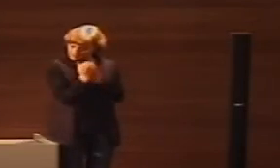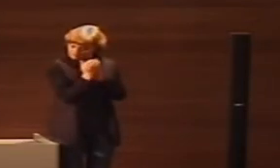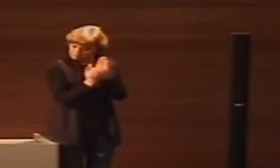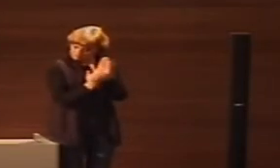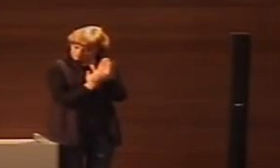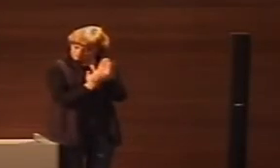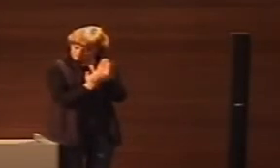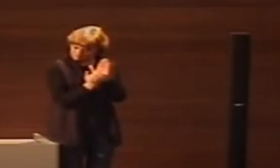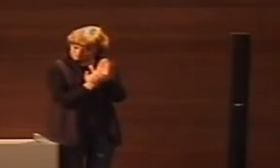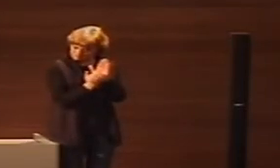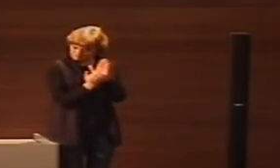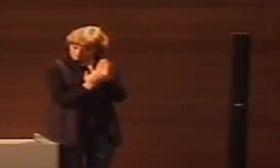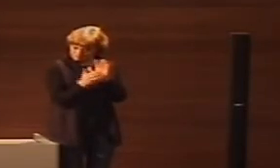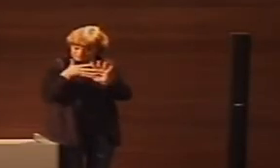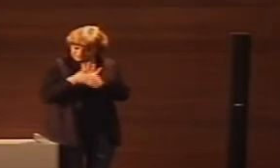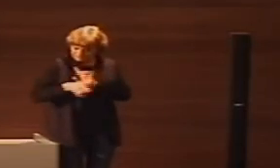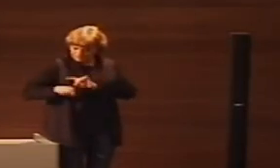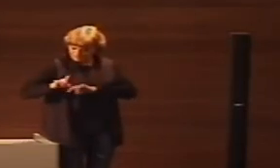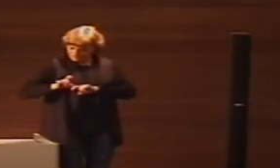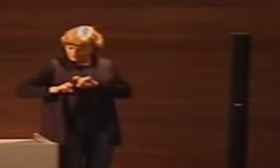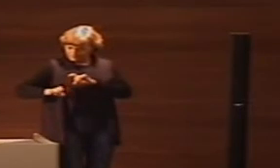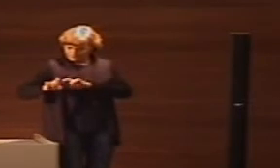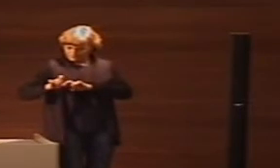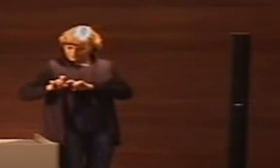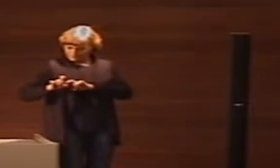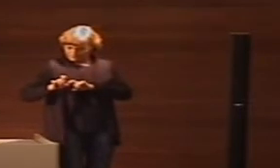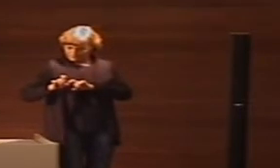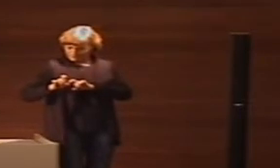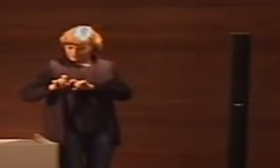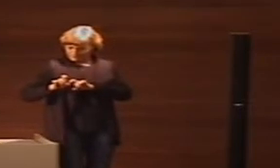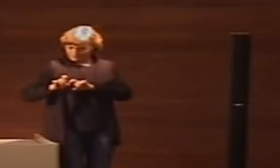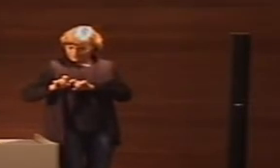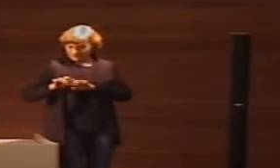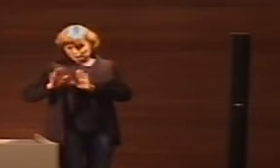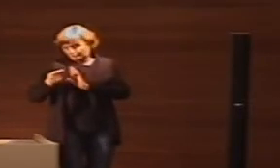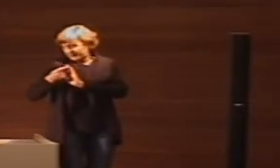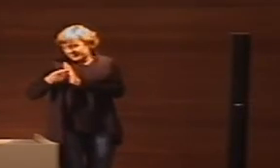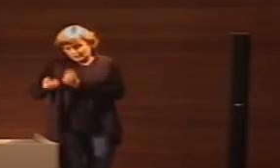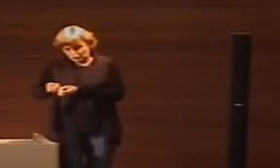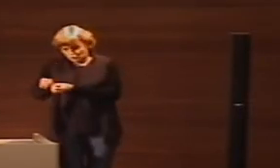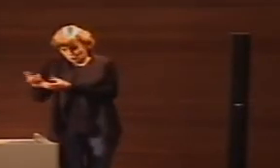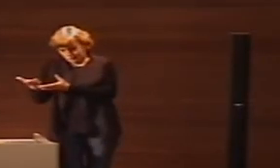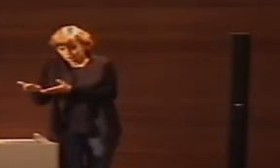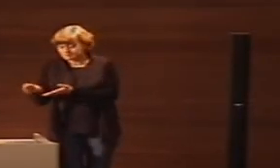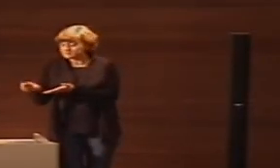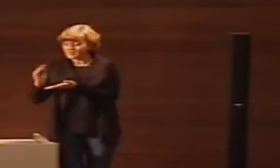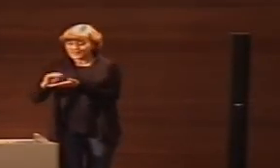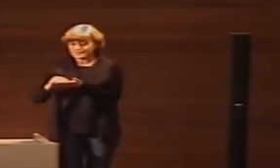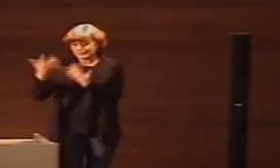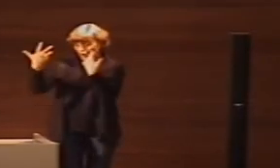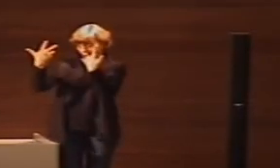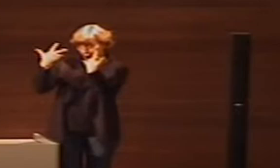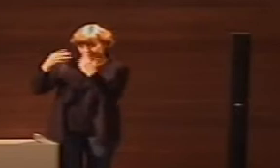kilogramo de fracción resto. Bueno, estos son datos. Por otra parte, muchos de los consejos que has dado tú, pues